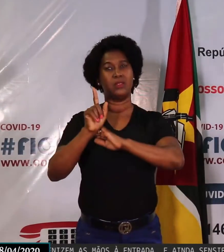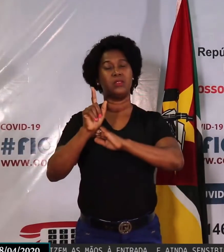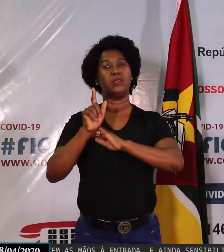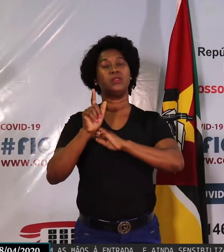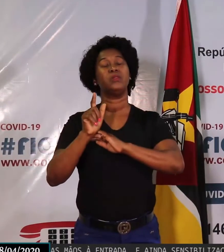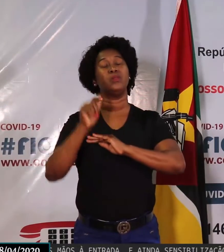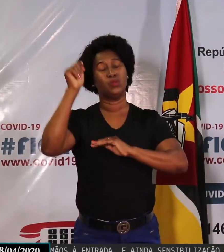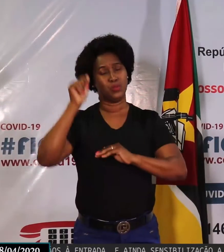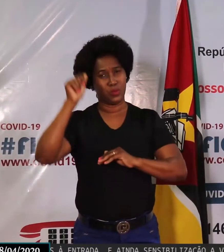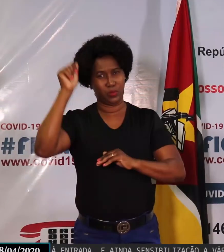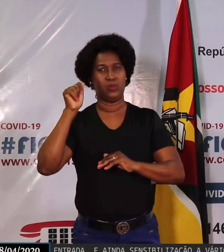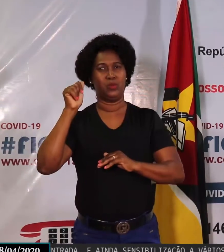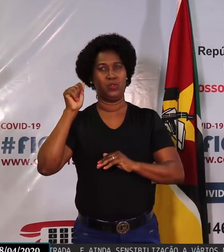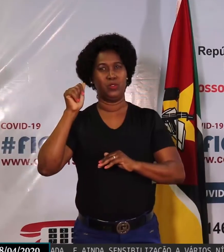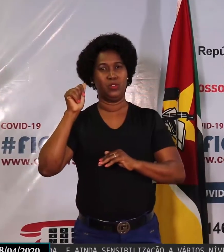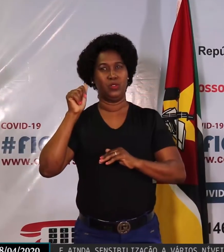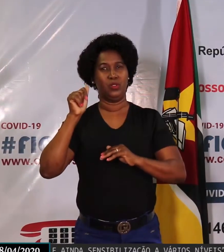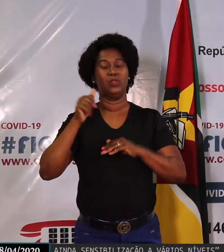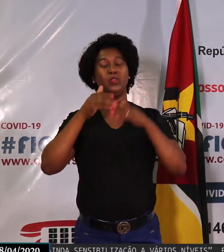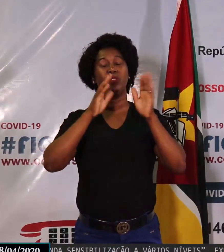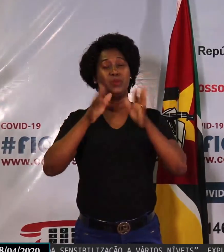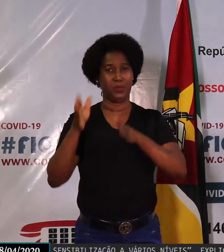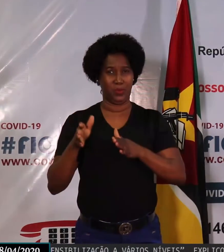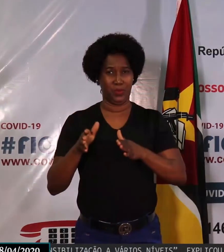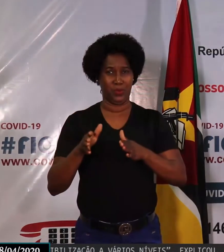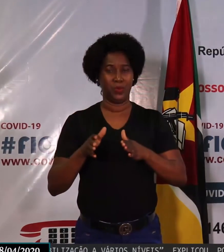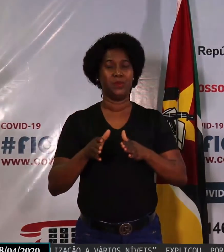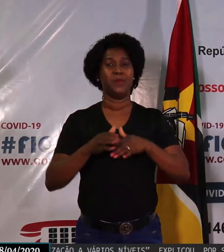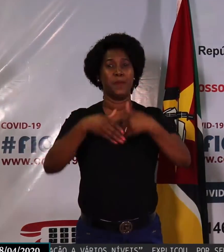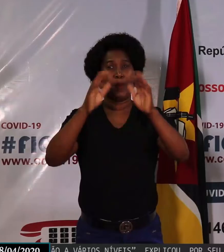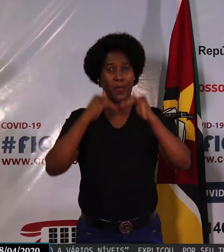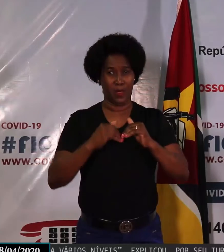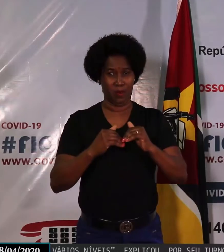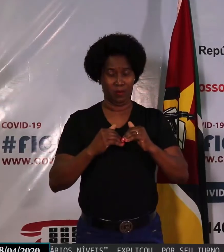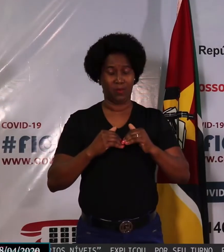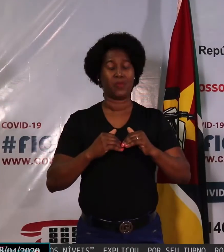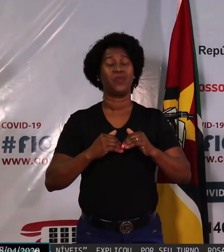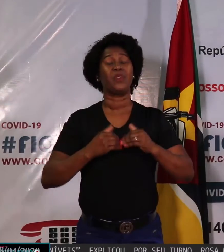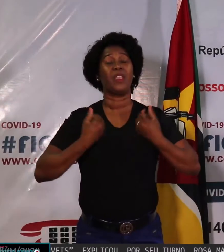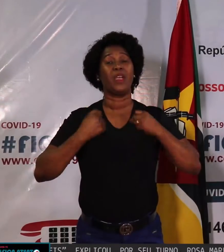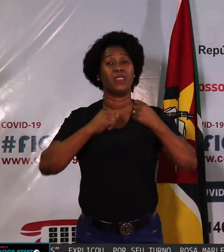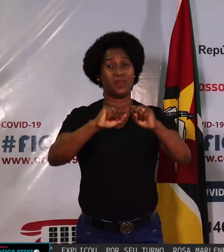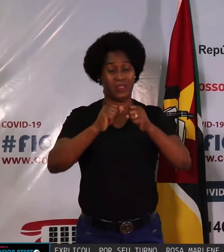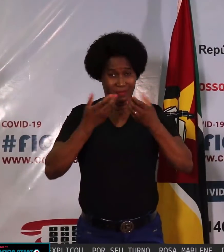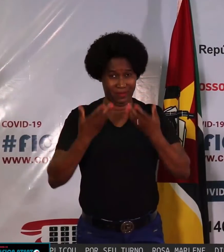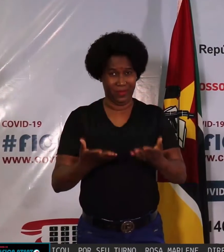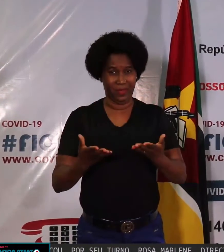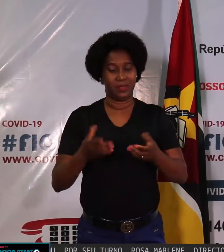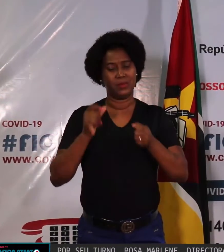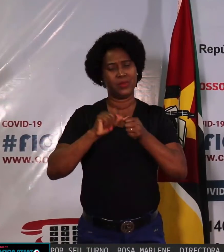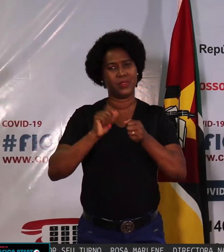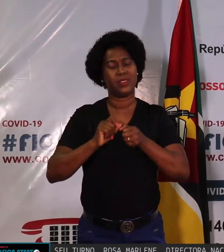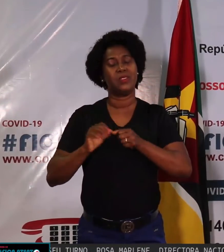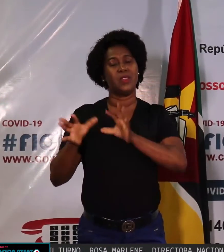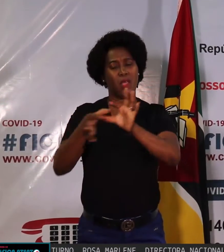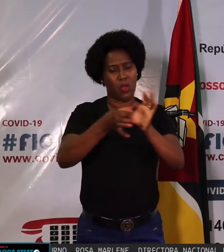nos transportes semicoletivos de passageiros. E esta atividade está a ser feita em coordenação